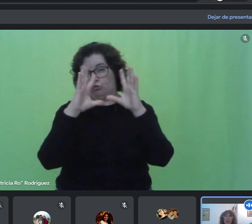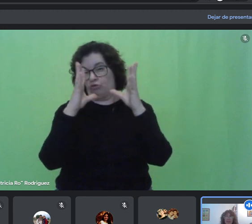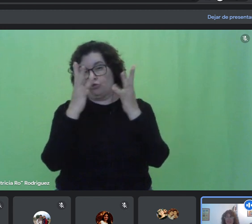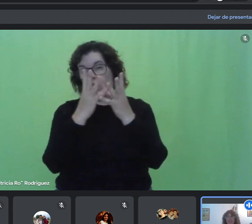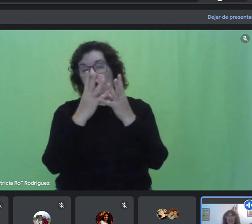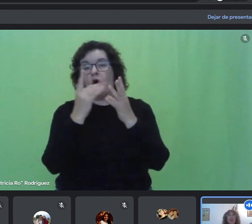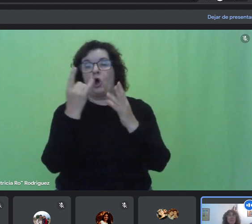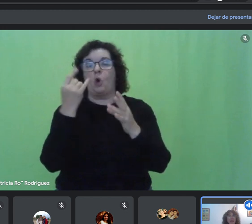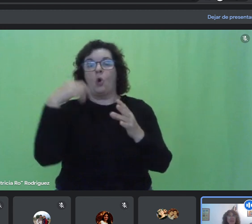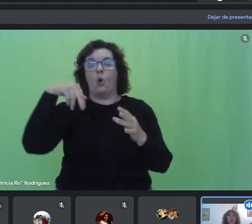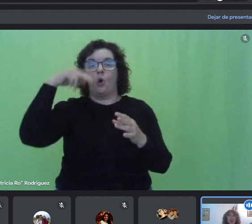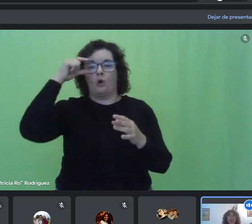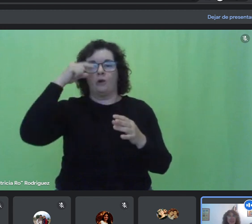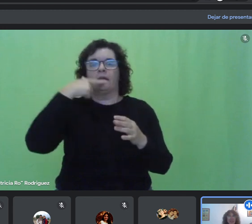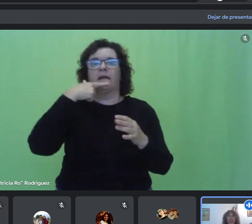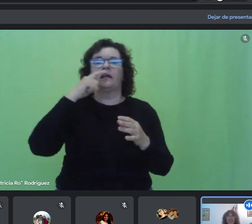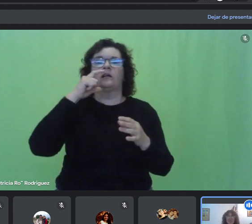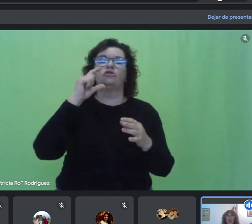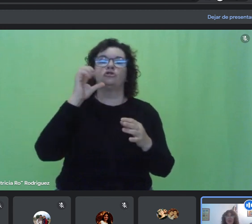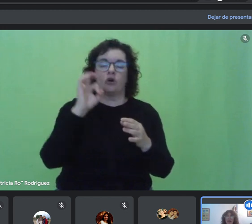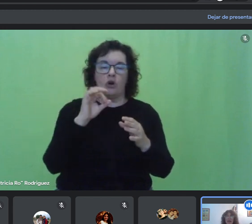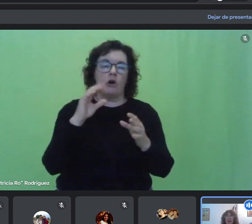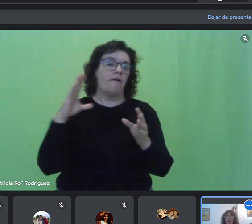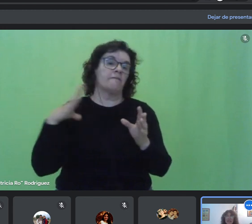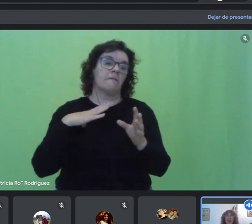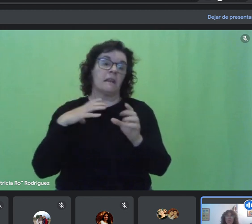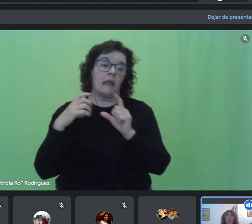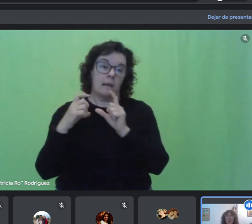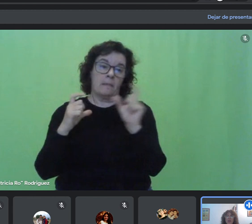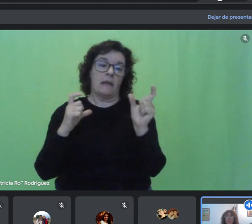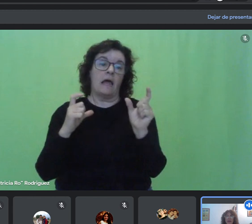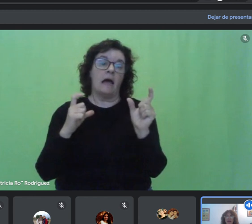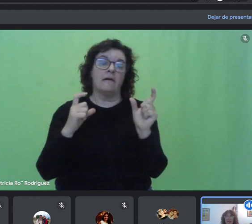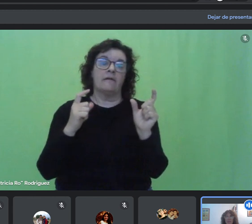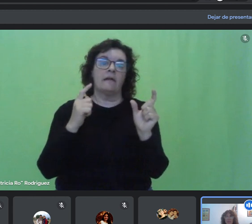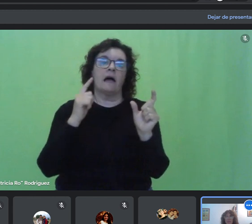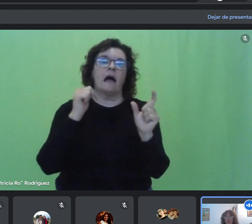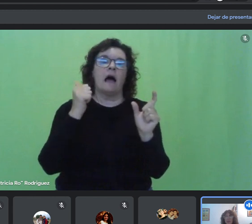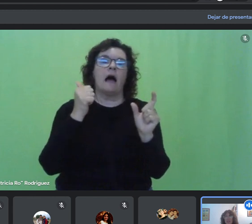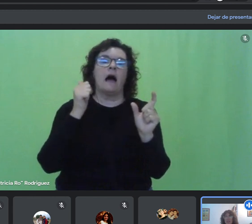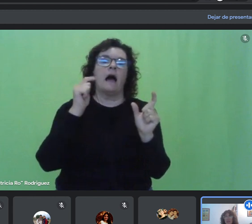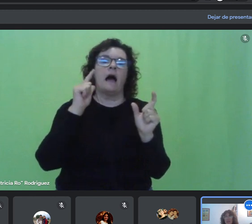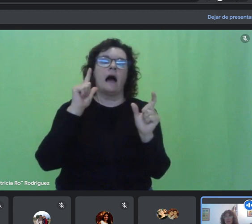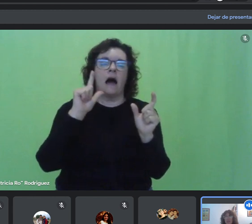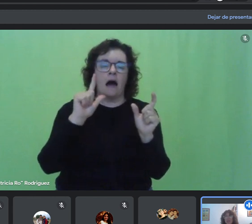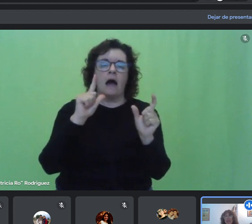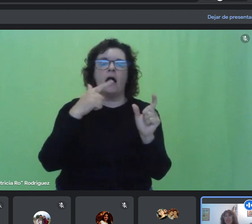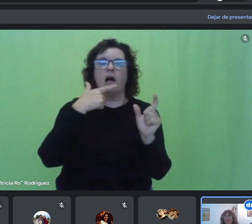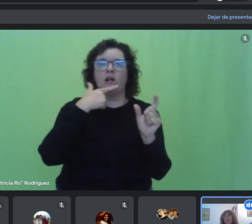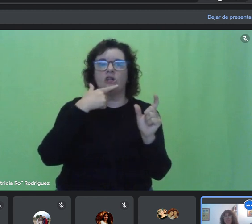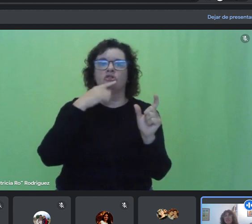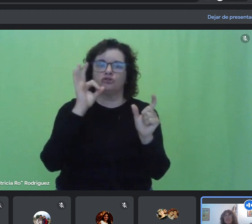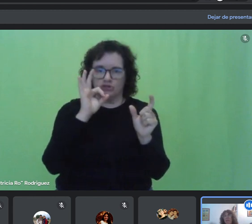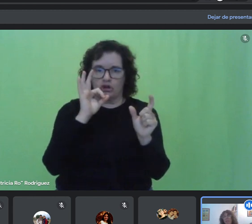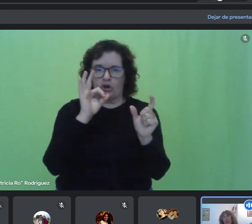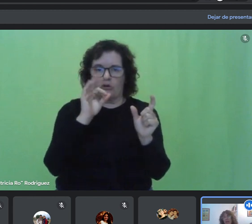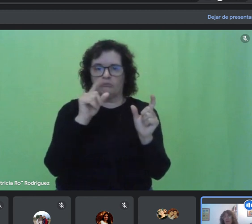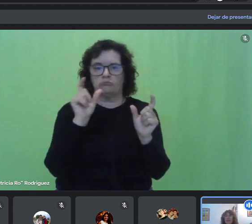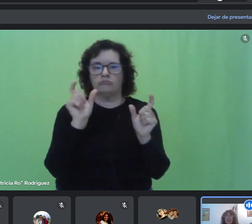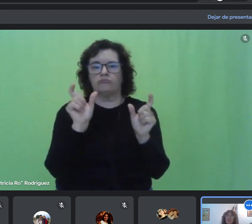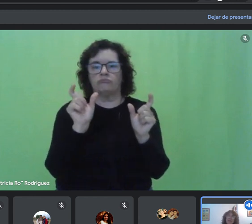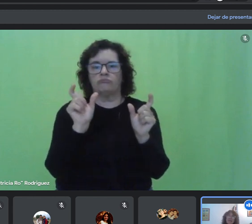siempre están en el medio de la frase verbal y la podemos despejar. Podemos decir, por ejemplo, tal dirección